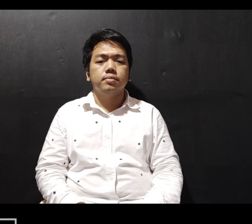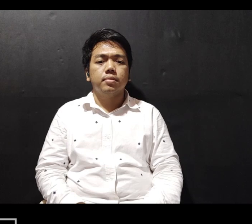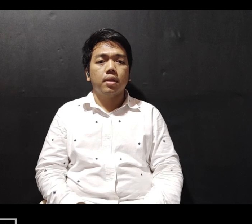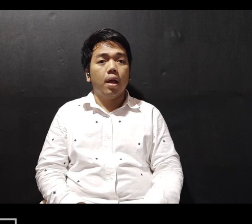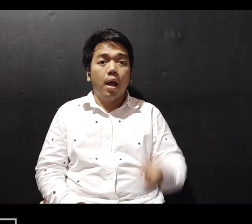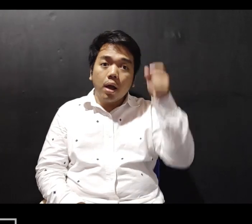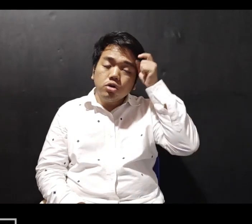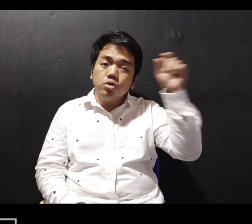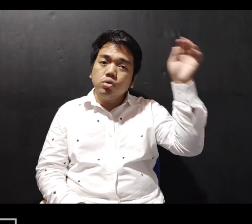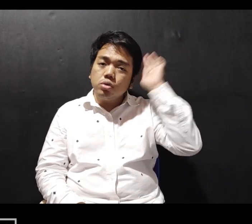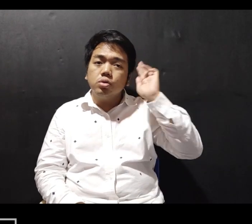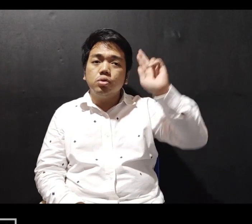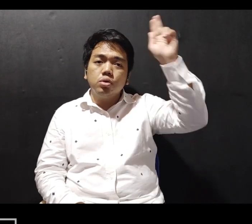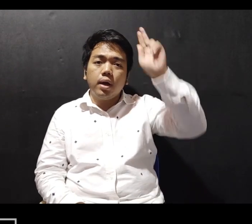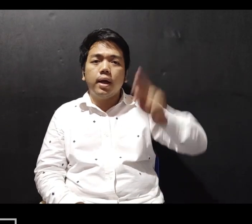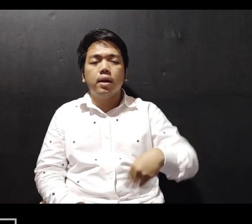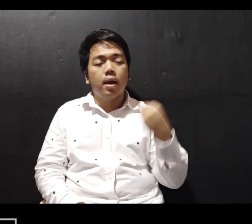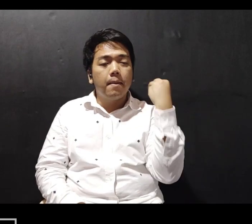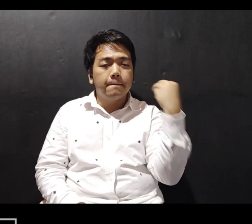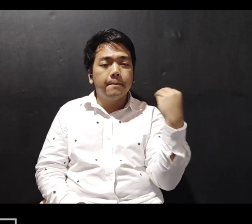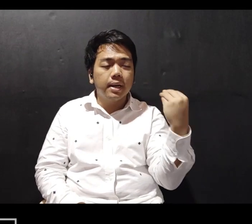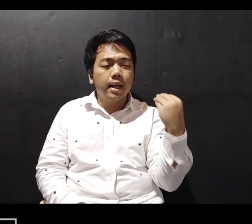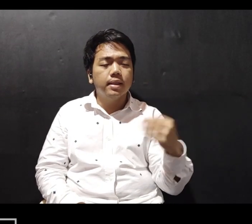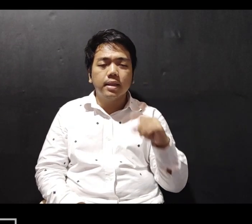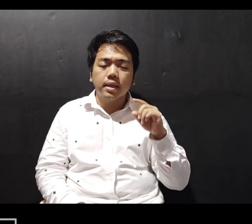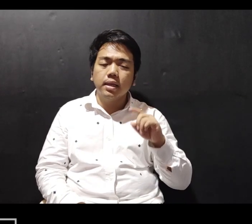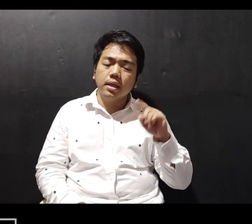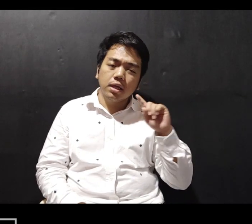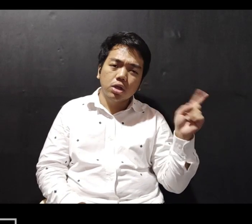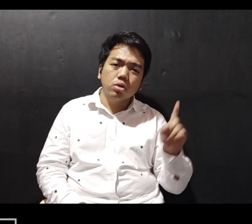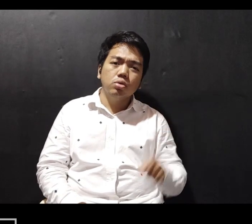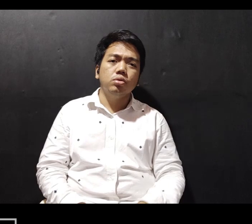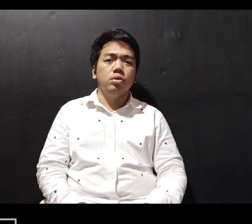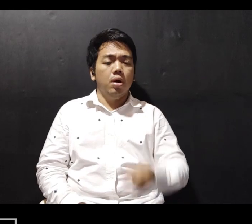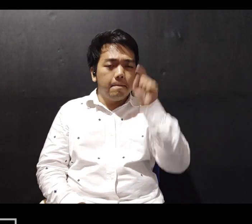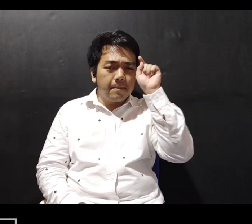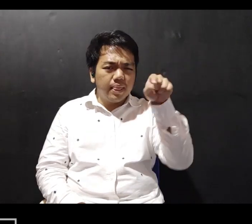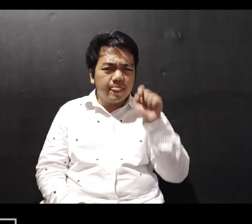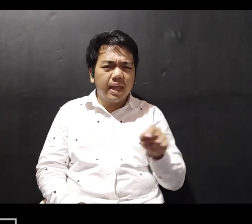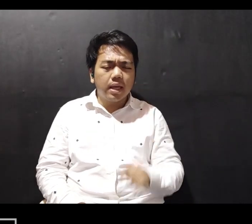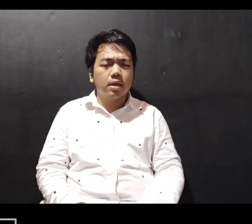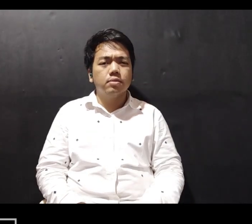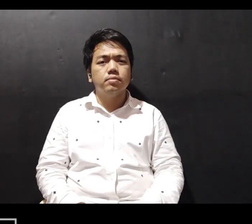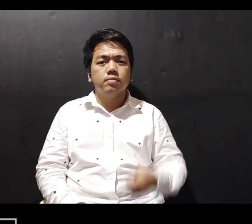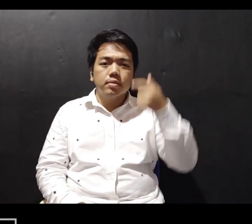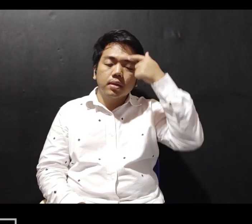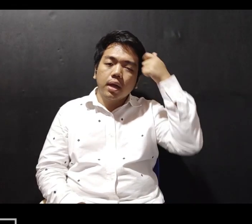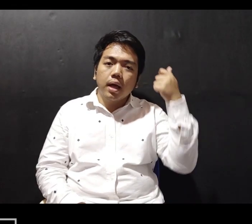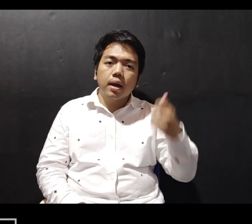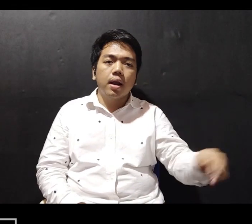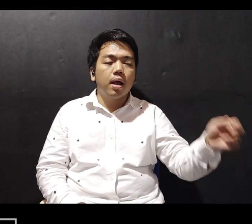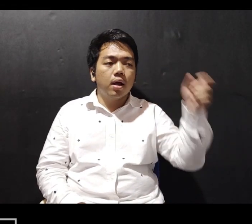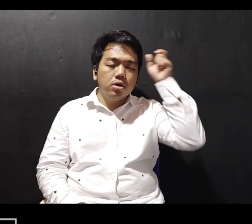Tuhan, penantian atau sikap menanti adalah sangat-sangat penting.